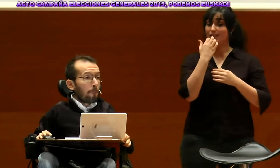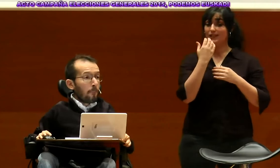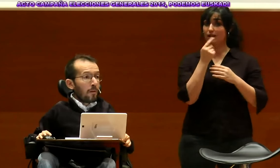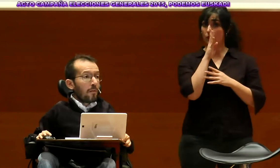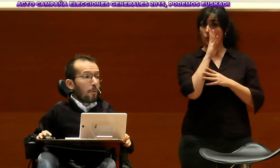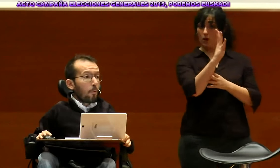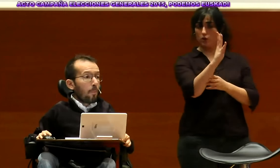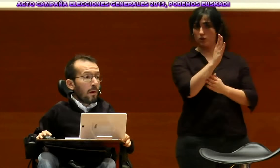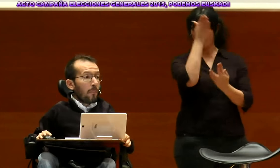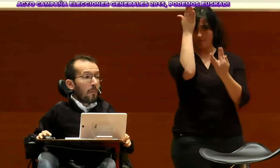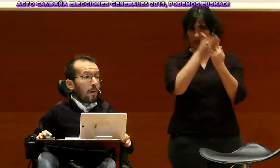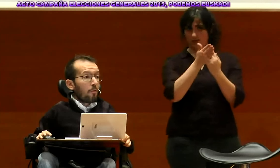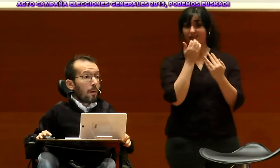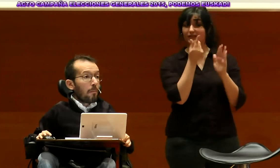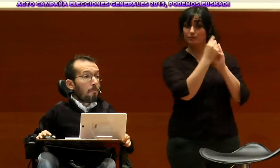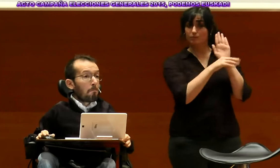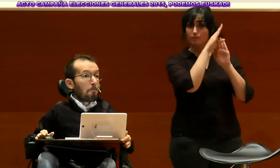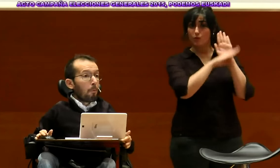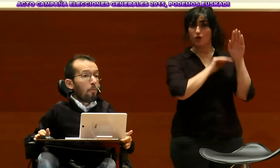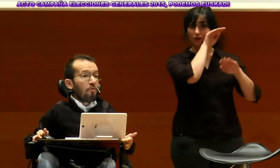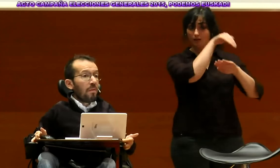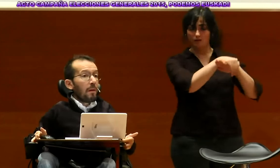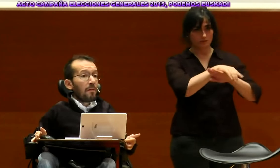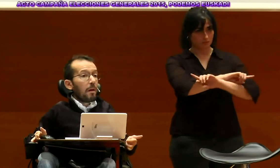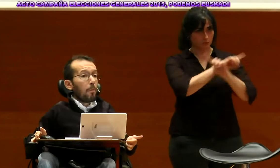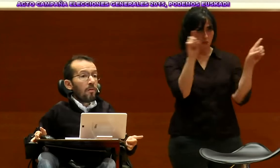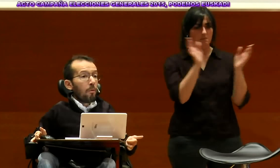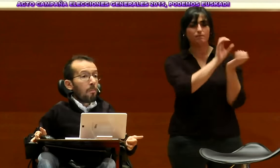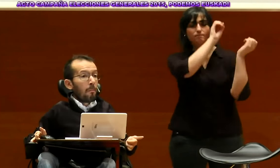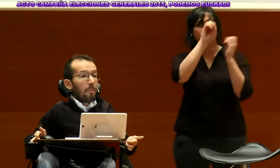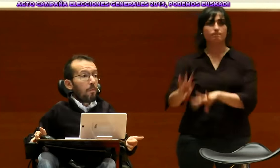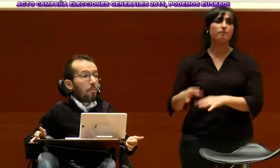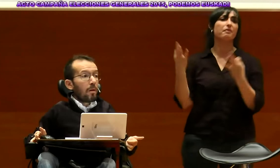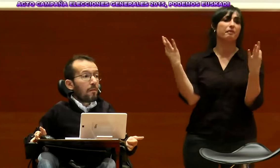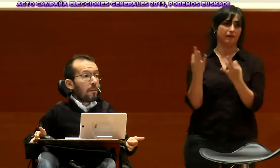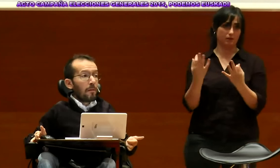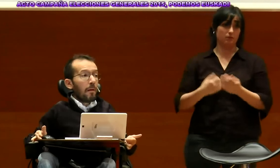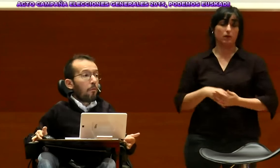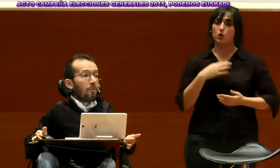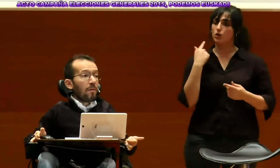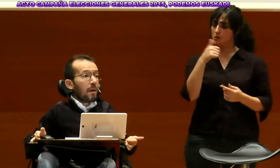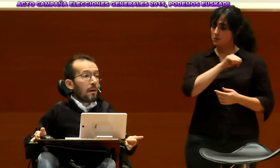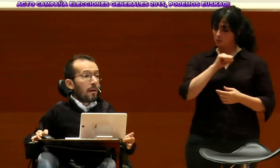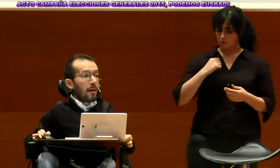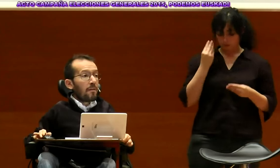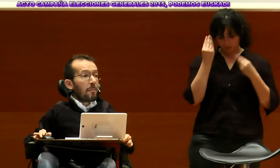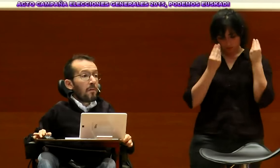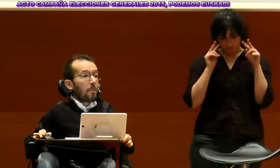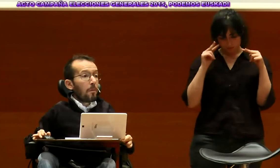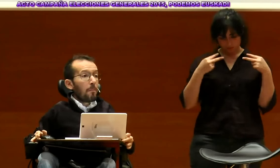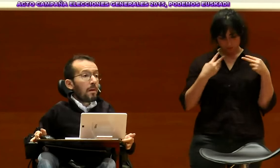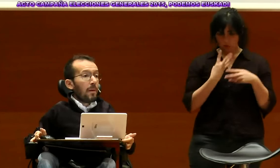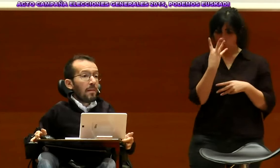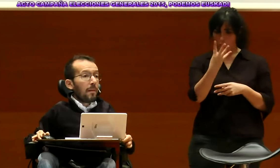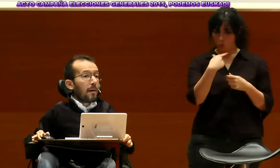legislatura si no cumple el programa electoral. Uno se hace estas cuatro preguntas, se las contesta a sí